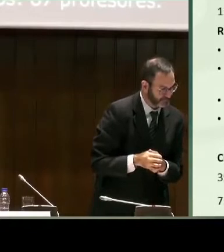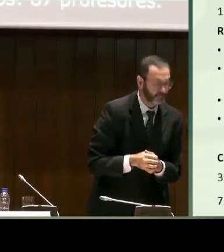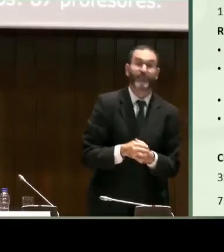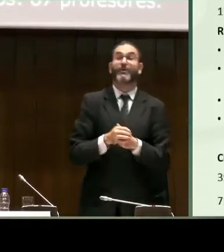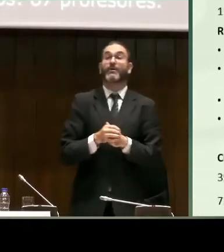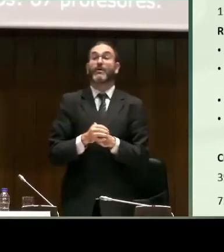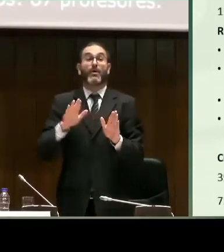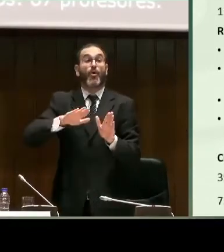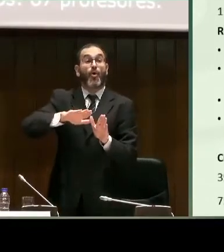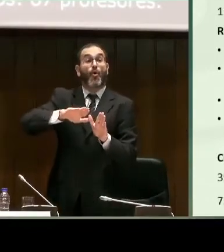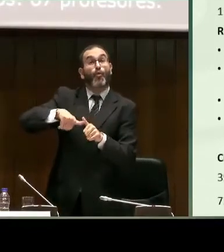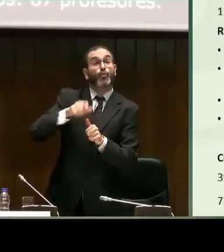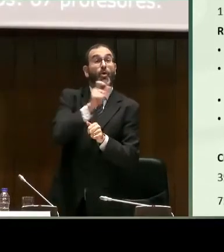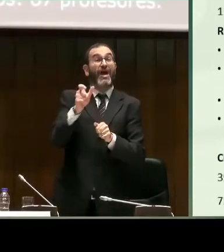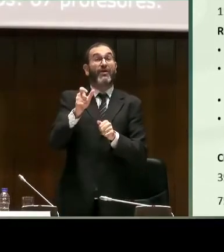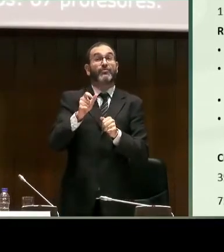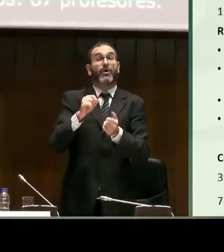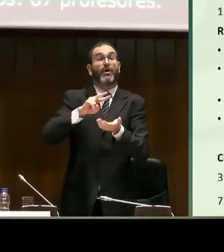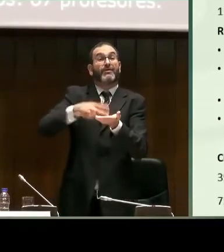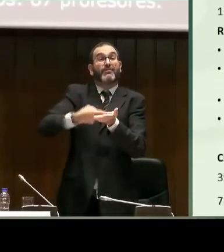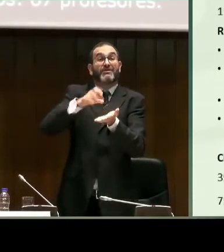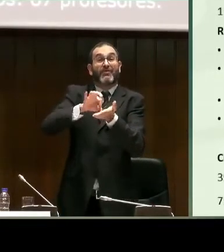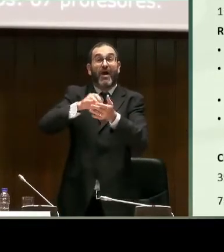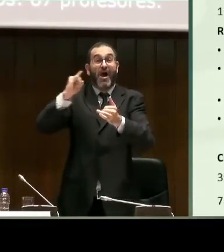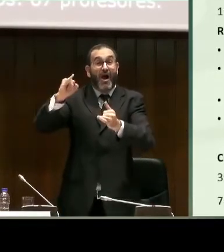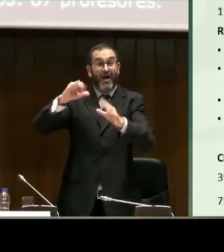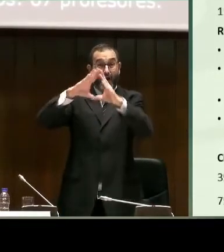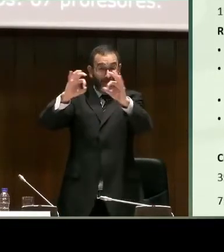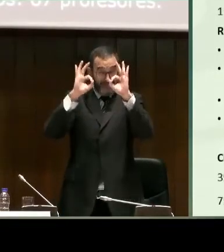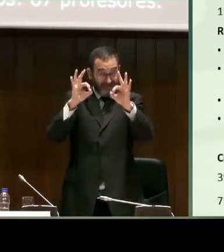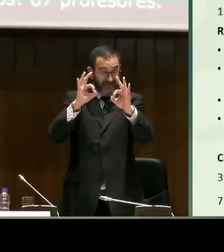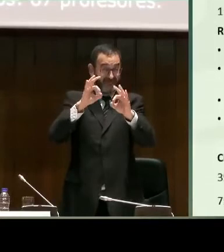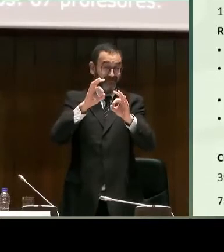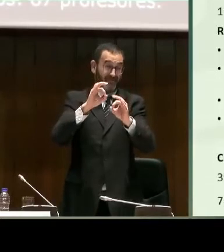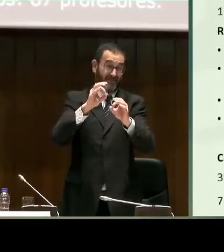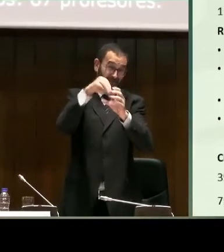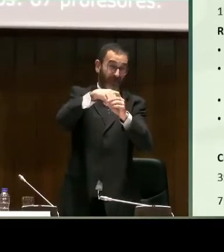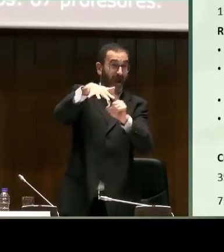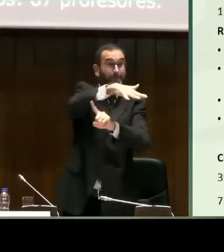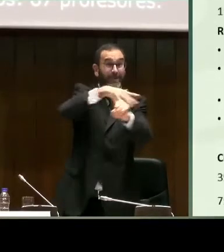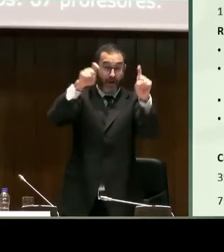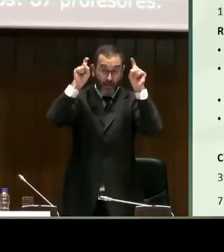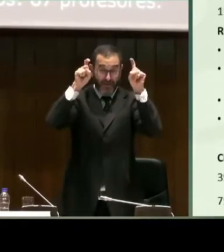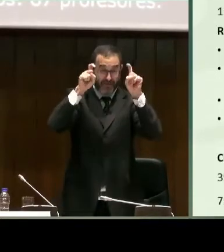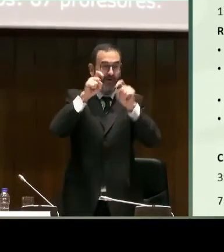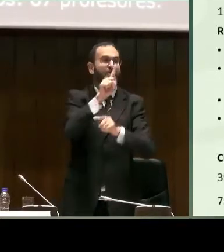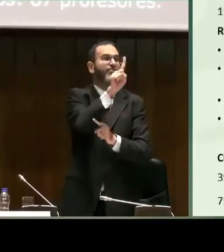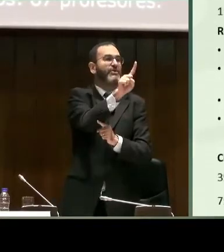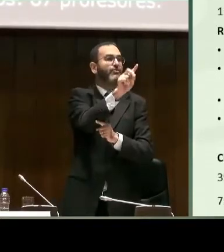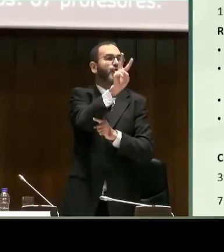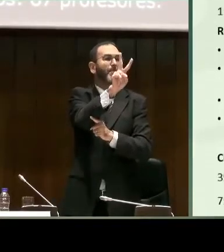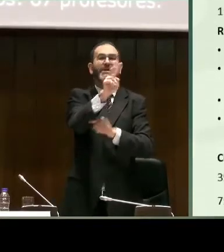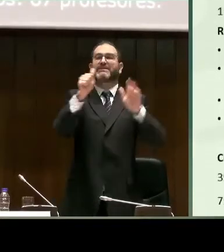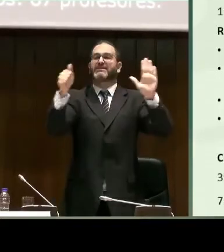estemos hablando en el territorio andaluz. Los últimos datos acerca de servicios de intérpretes en el territorio de Andalucía, en el